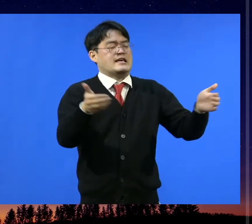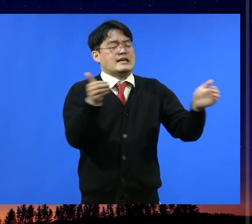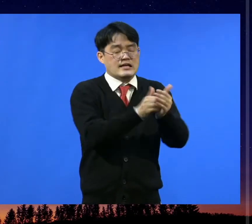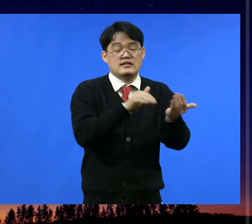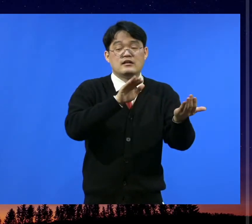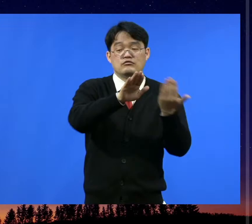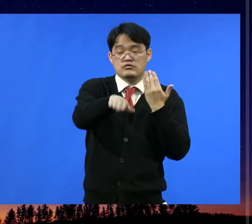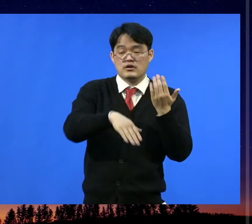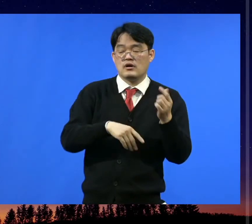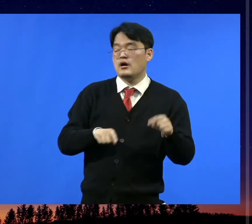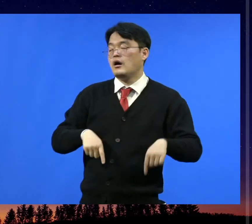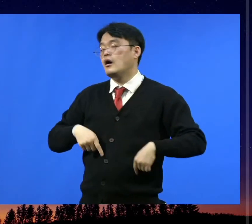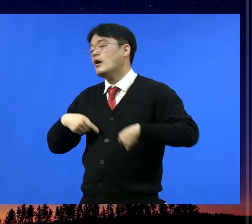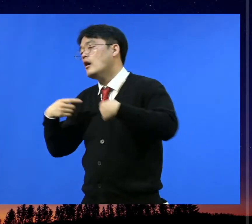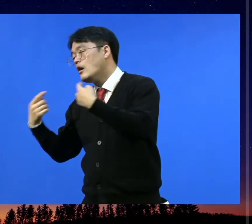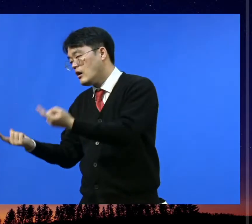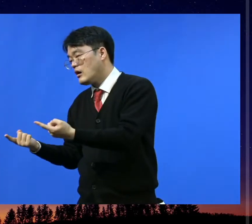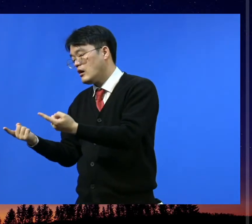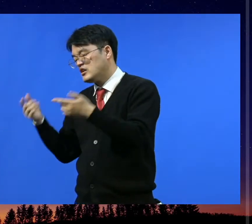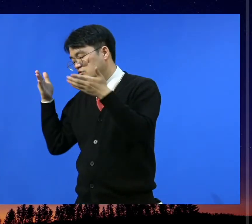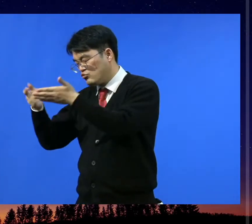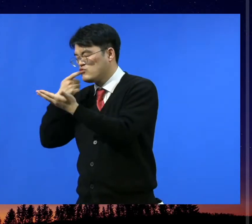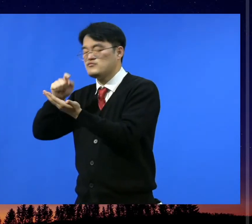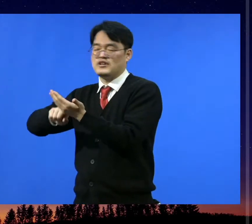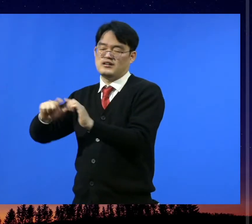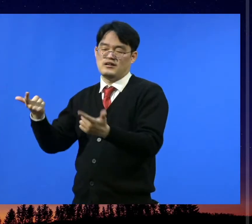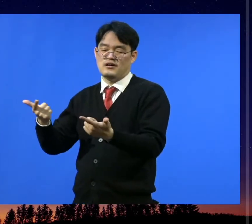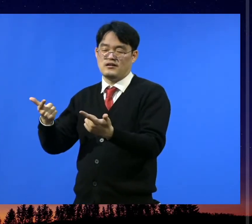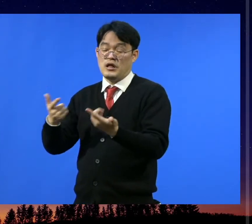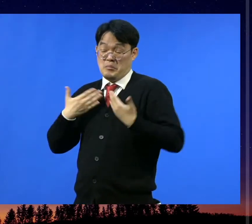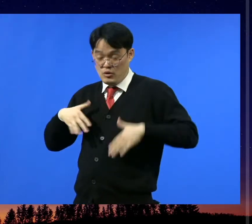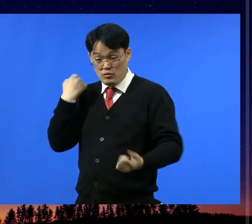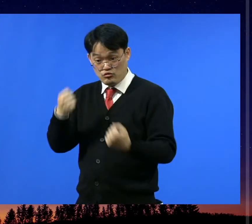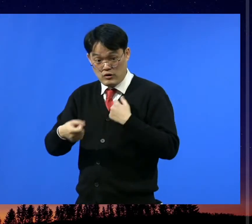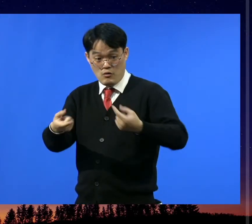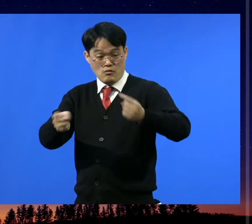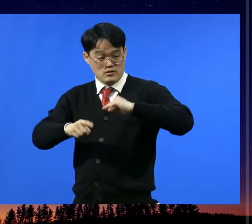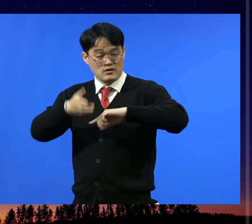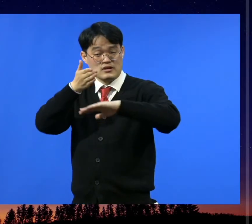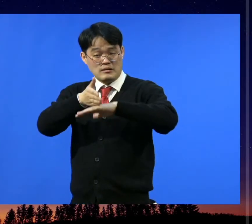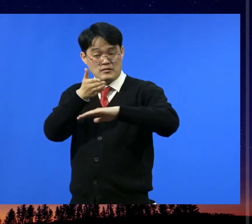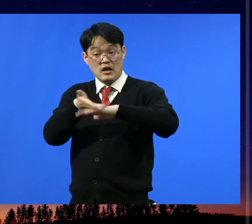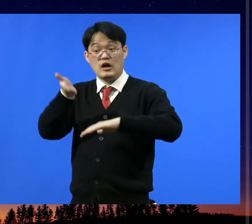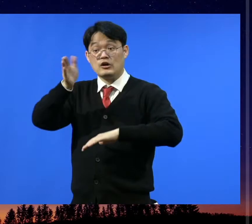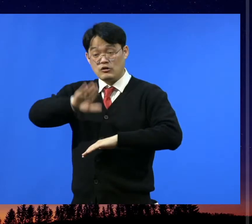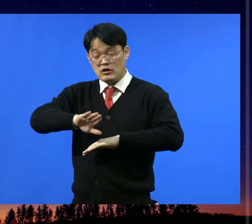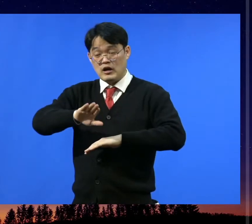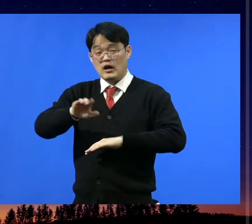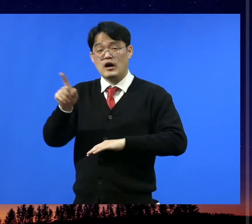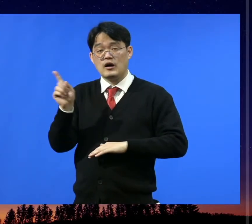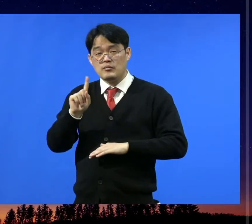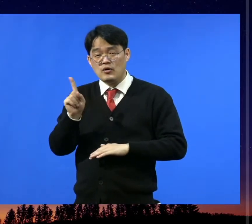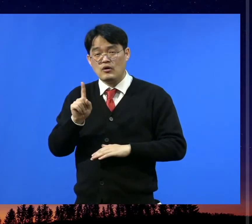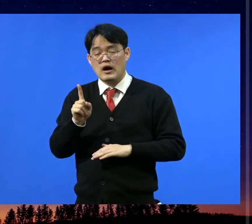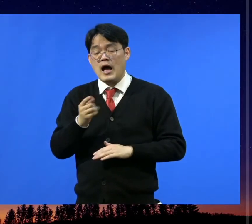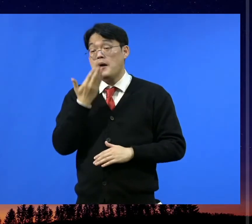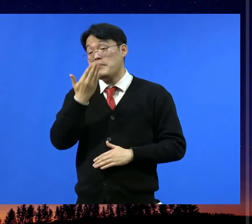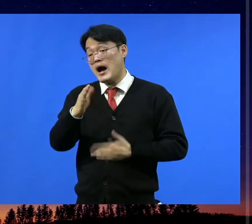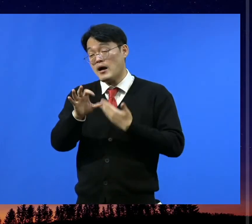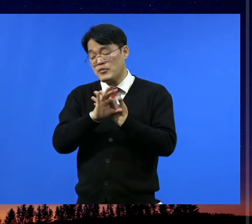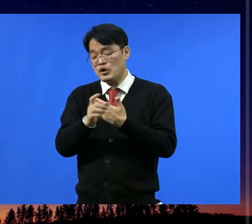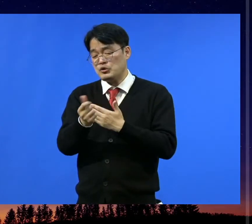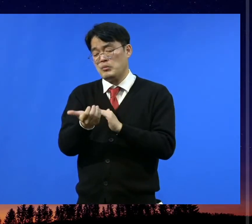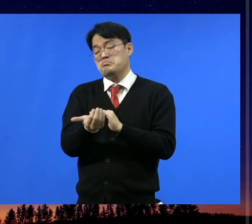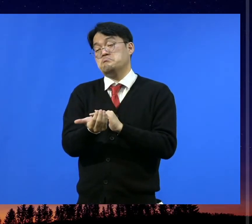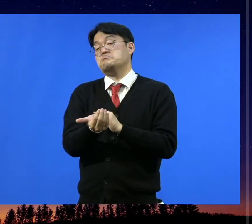쉽지 않으실 거예요. 그래도 오신 거 감사하고요. 그러나 조금 일찍 퇴근을, 다른 날 가능하면 조금 일찍